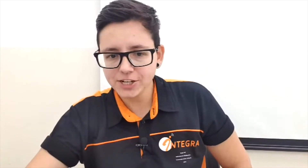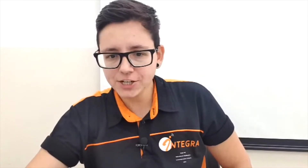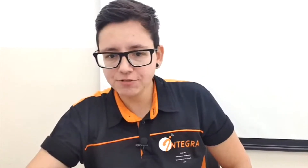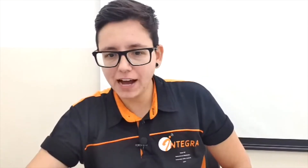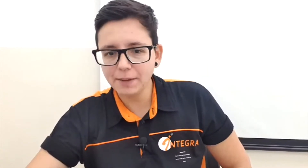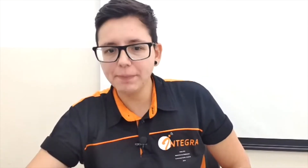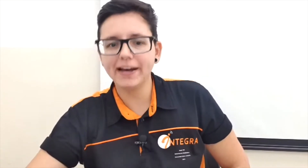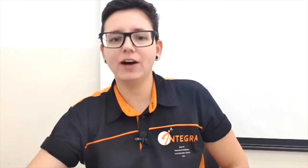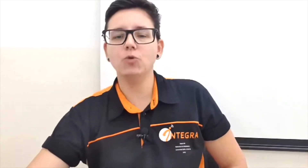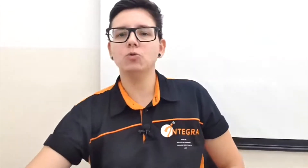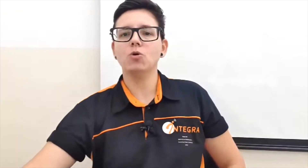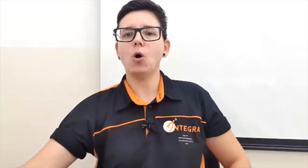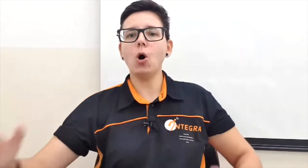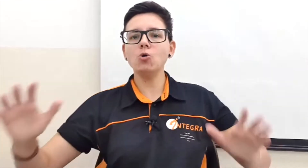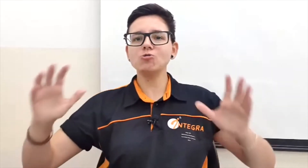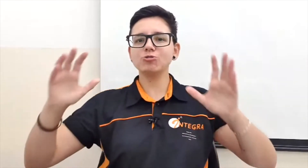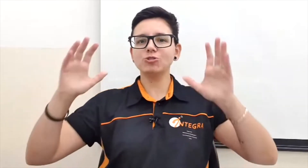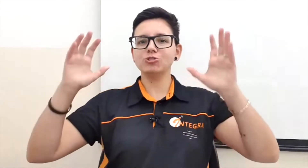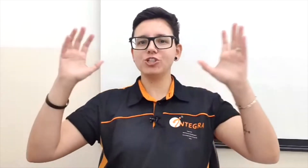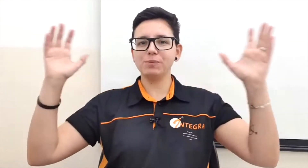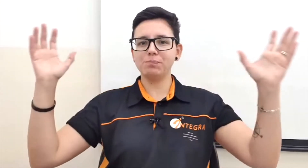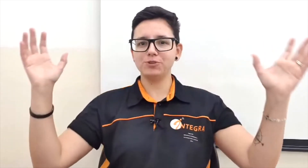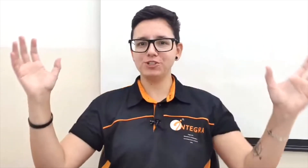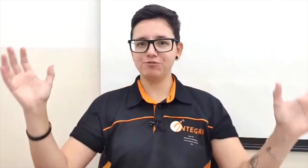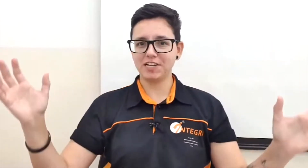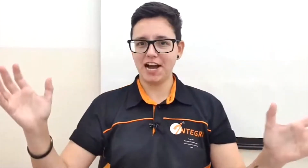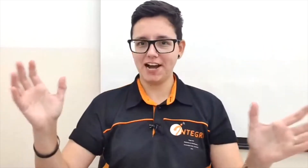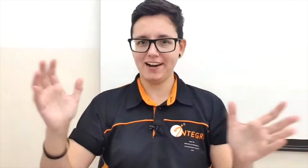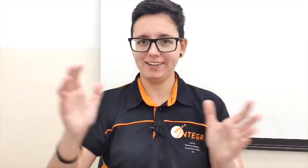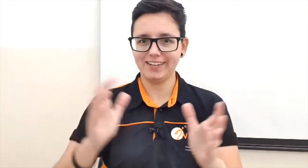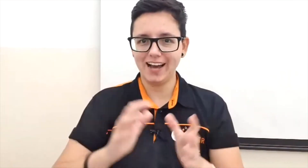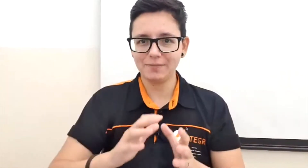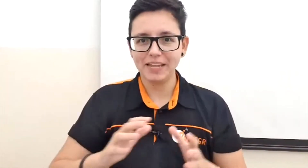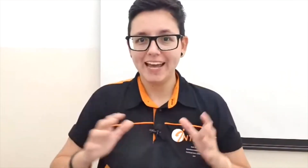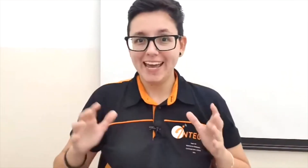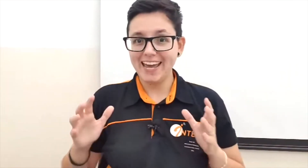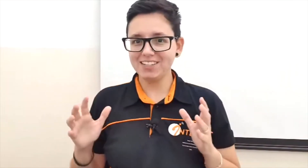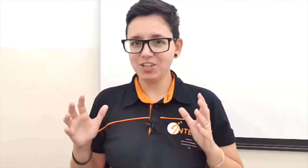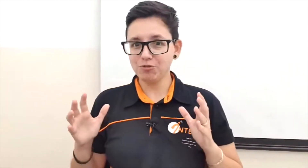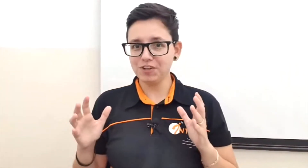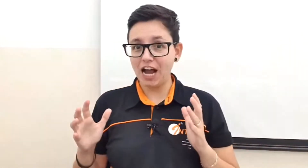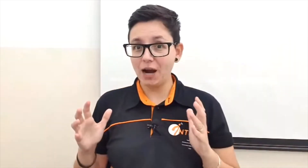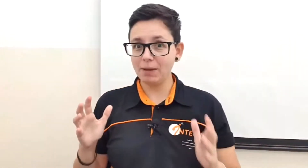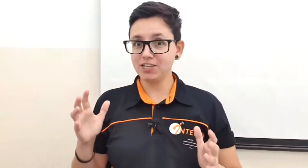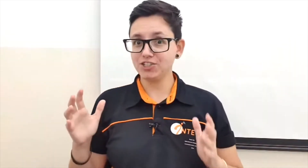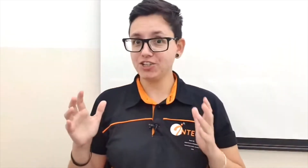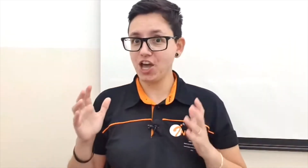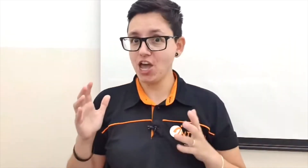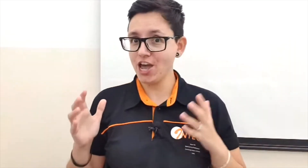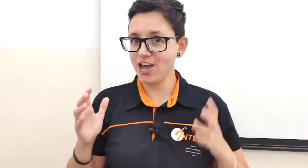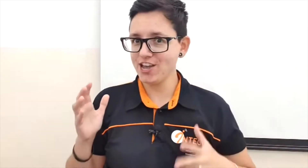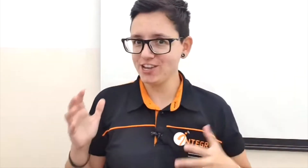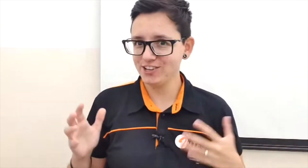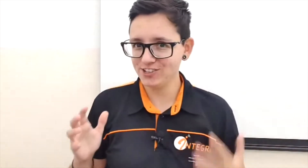gente vai para o outro tipo de ficar, tá? Esse é um ficar mais